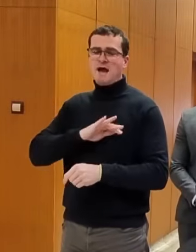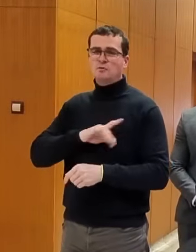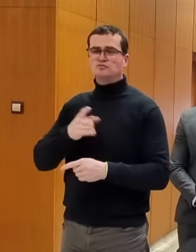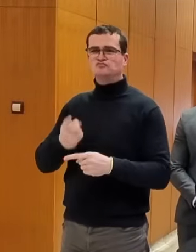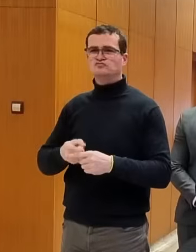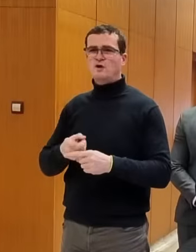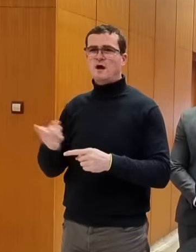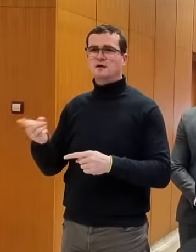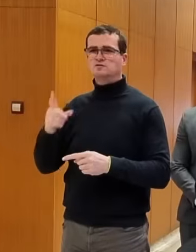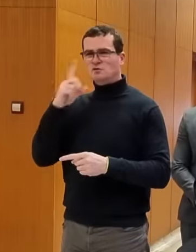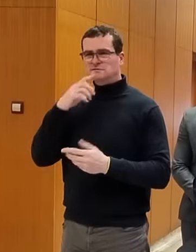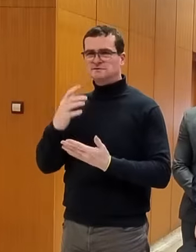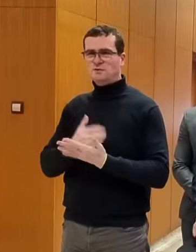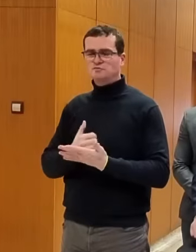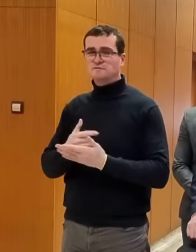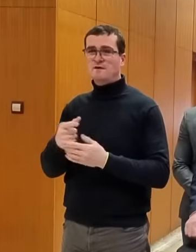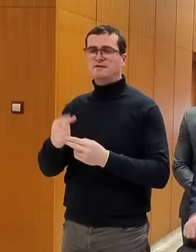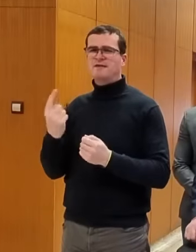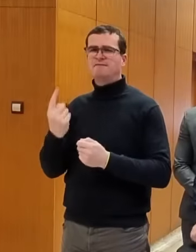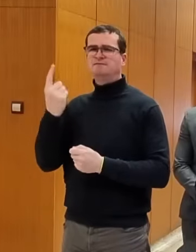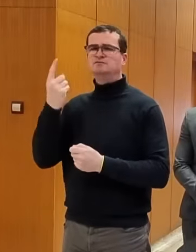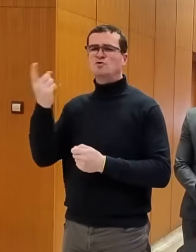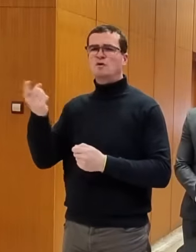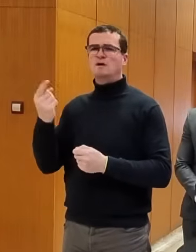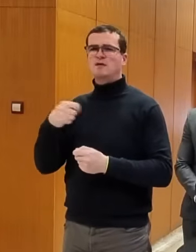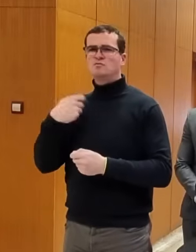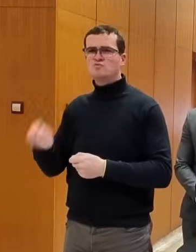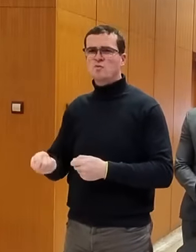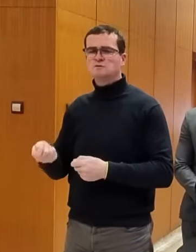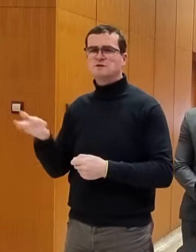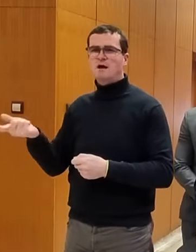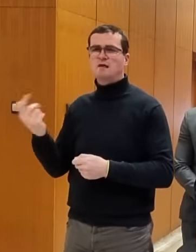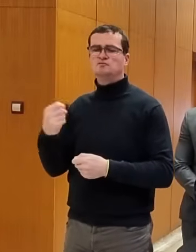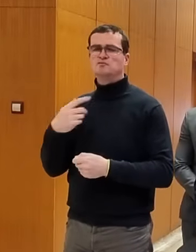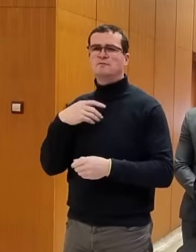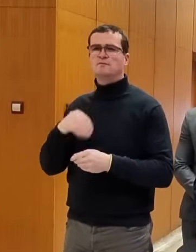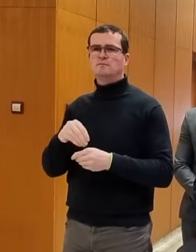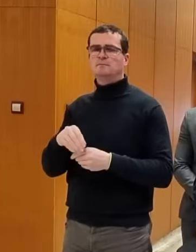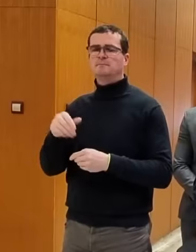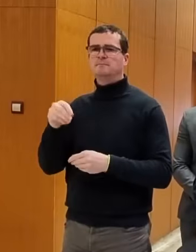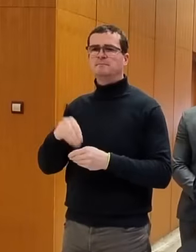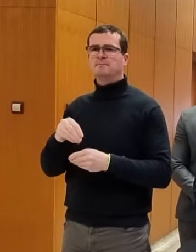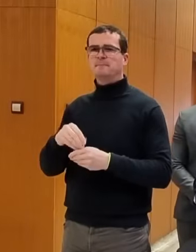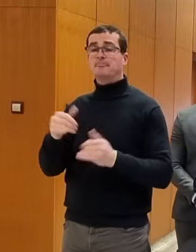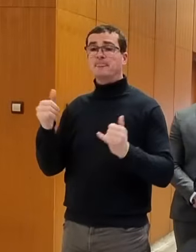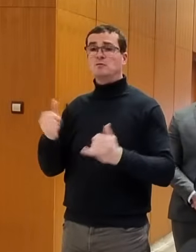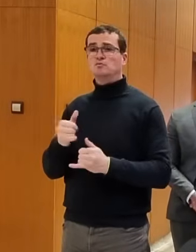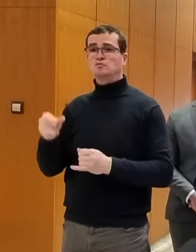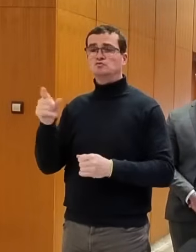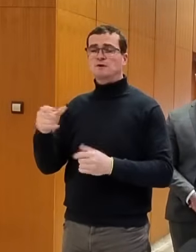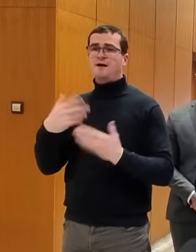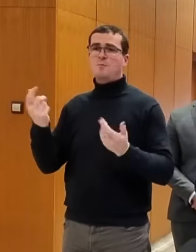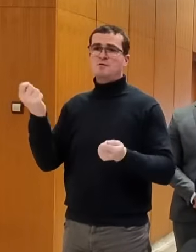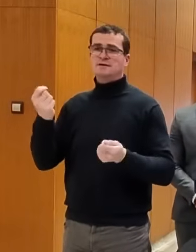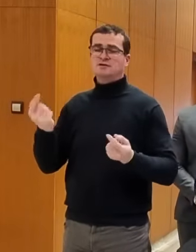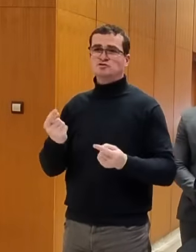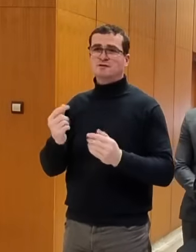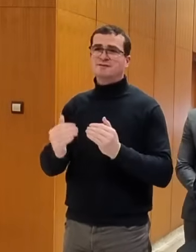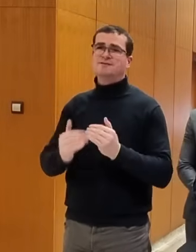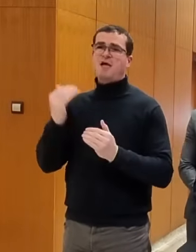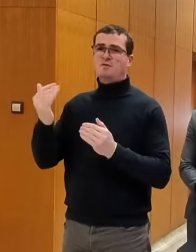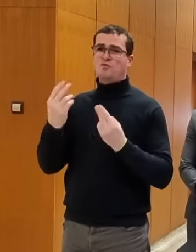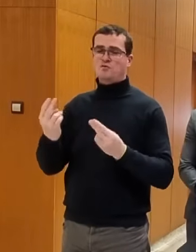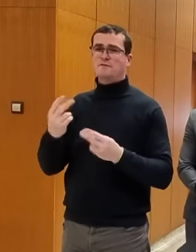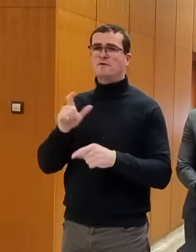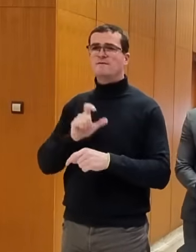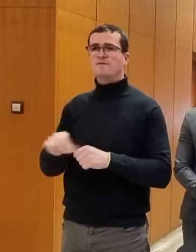sa častokrát zneužíval a aj tie vysoké sadzby, ktoré boli a kde boli jednotlivé skutkové podstaty, respektíve trestné činy